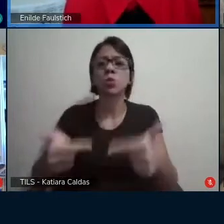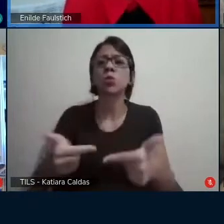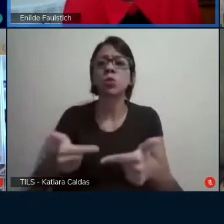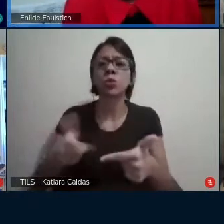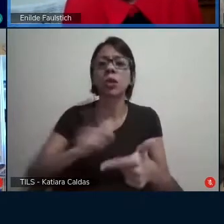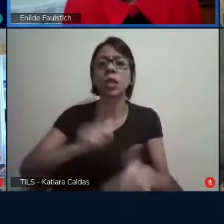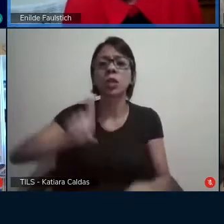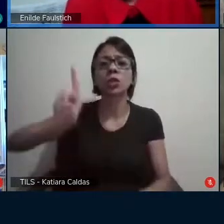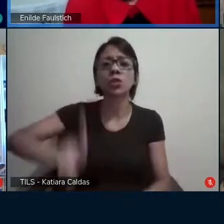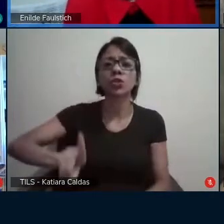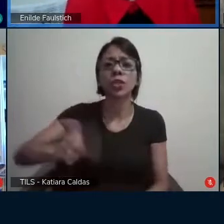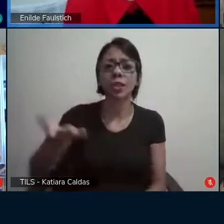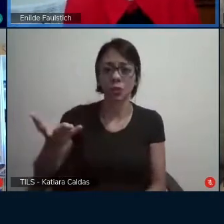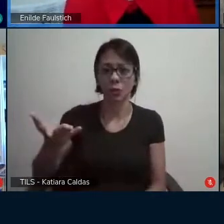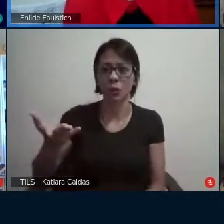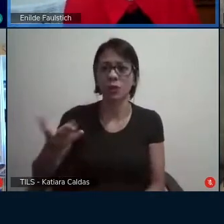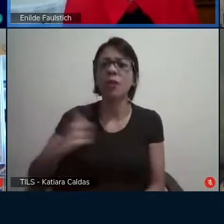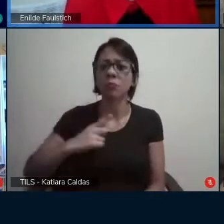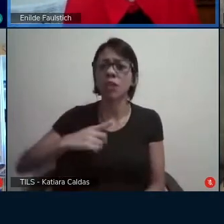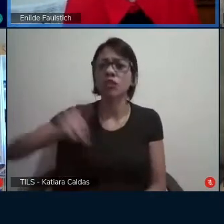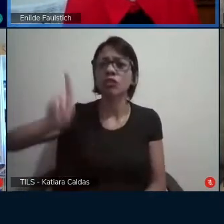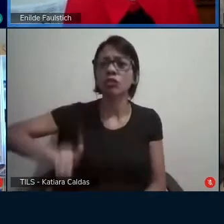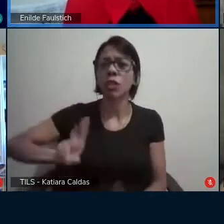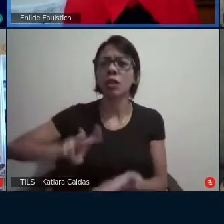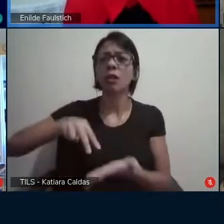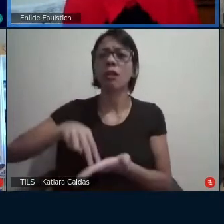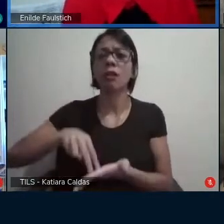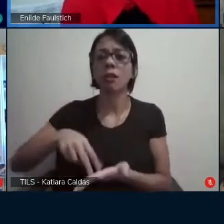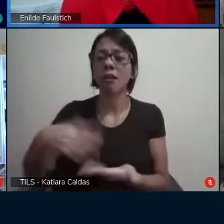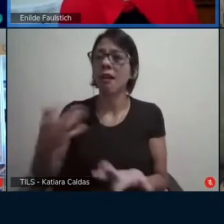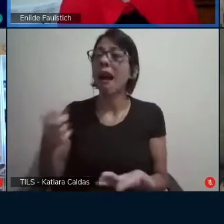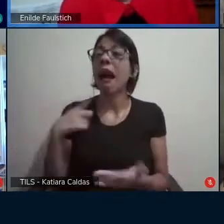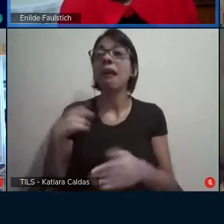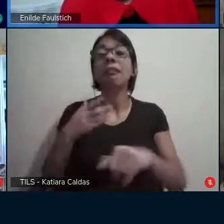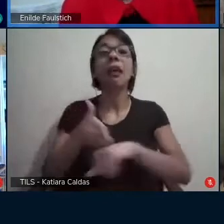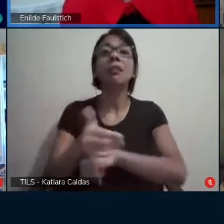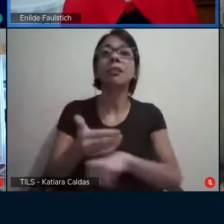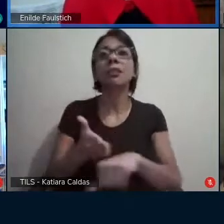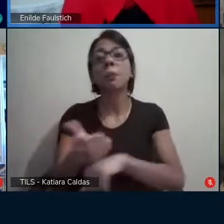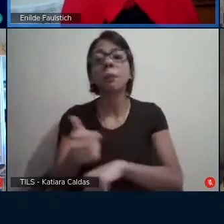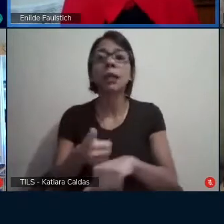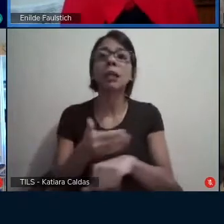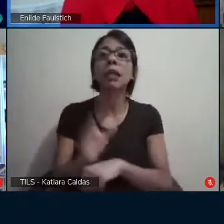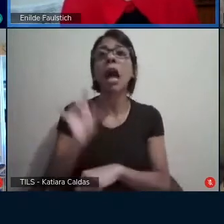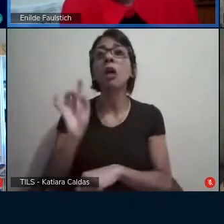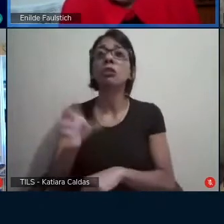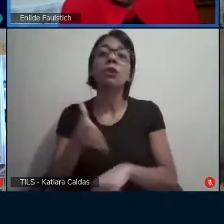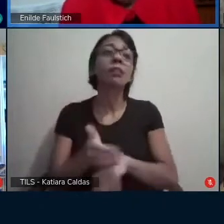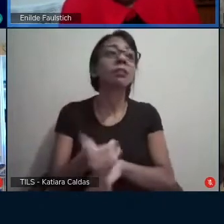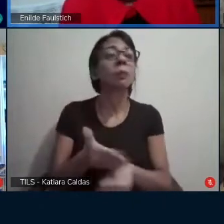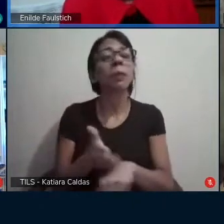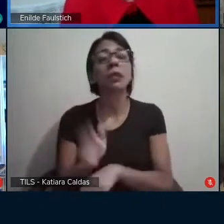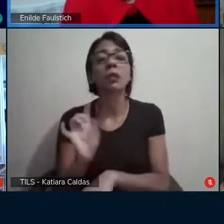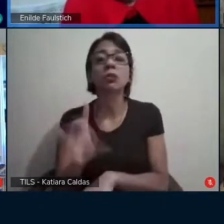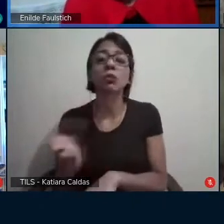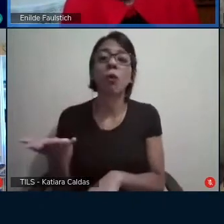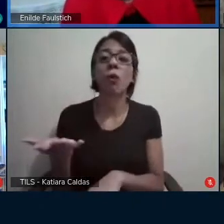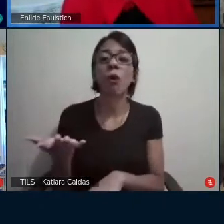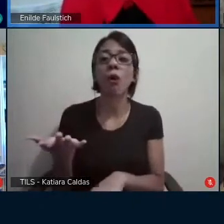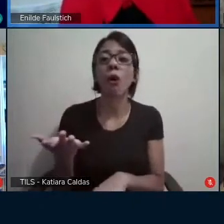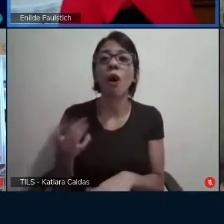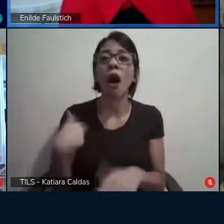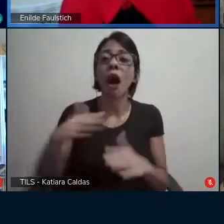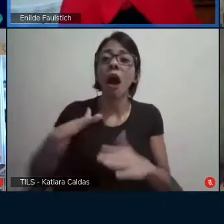com direito... Não é? Essa história de ter acessibilidade, só acessibilidade com